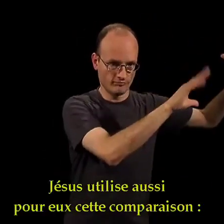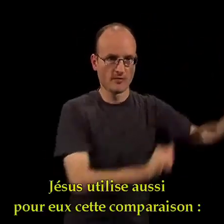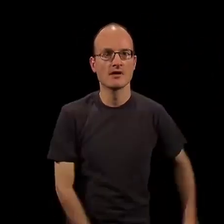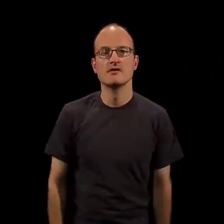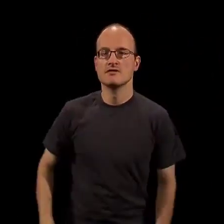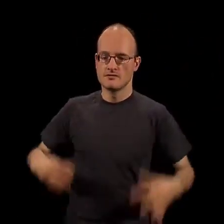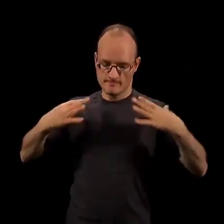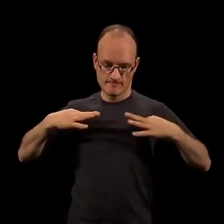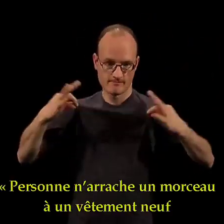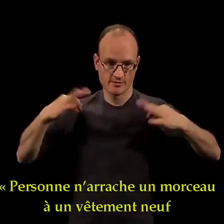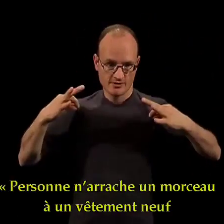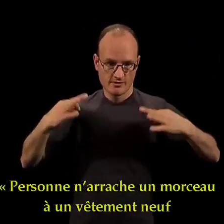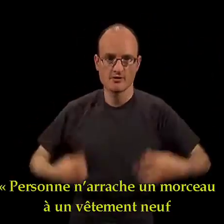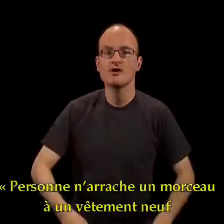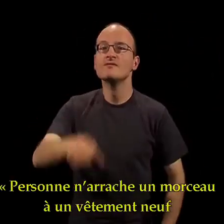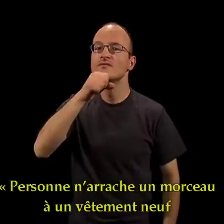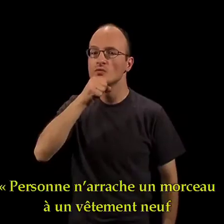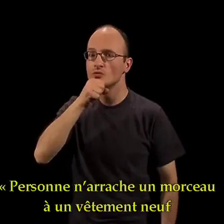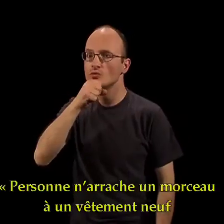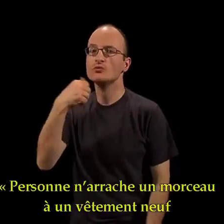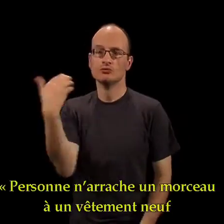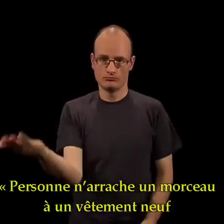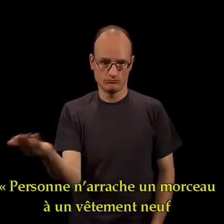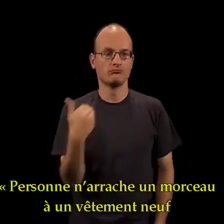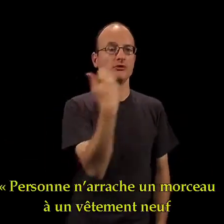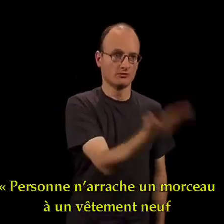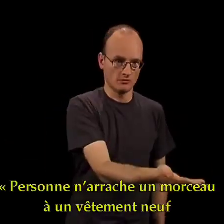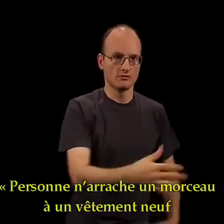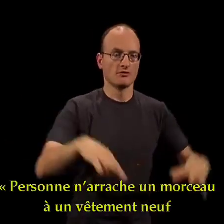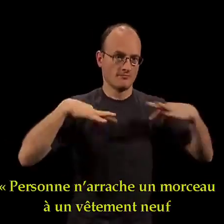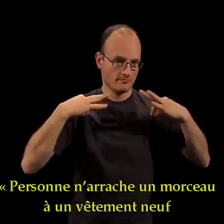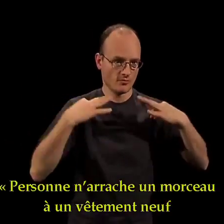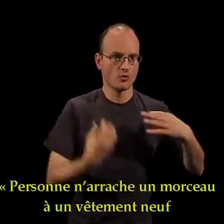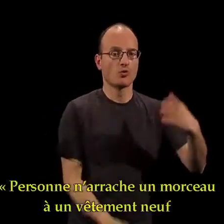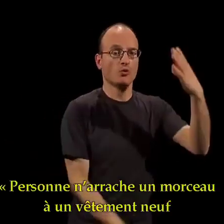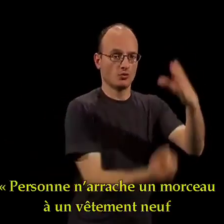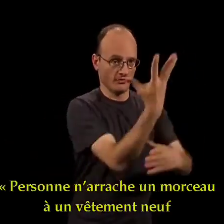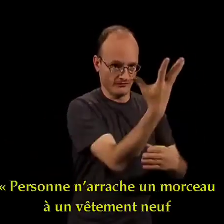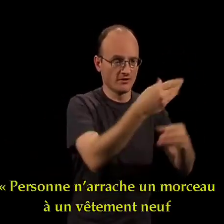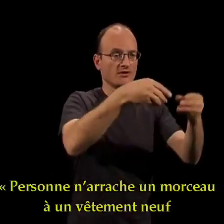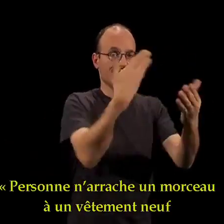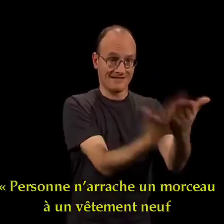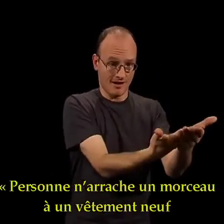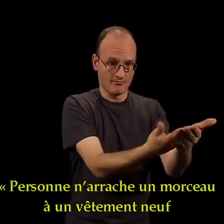Jésus utilise aussi pour eux cette comparaison. Personne n'arrache un morceau à un vêtement neuf